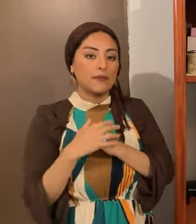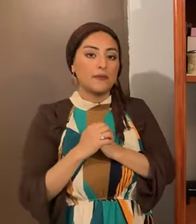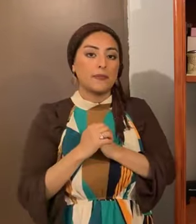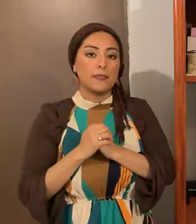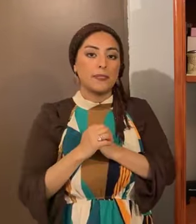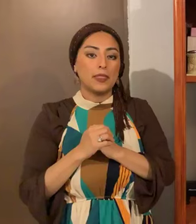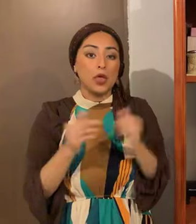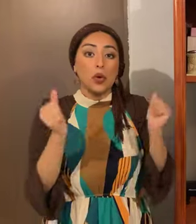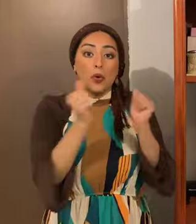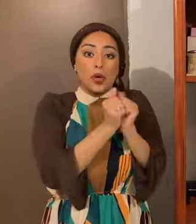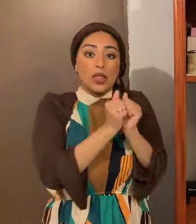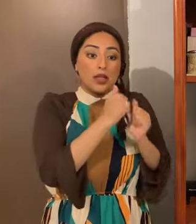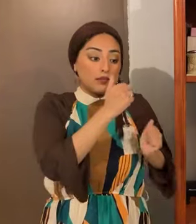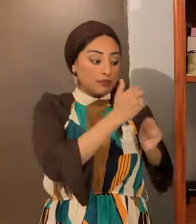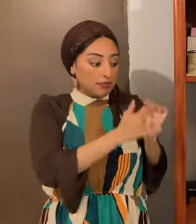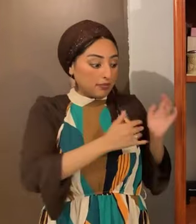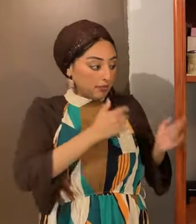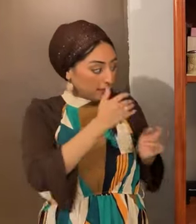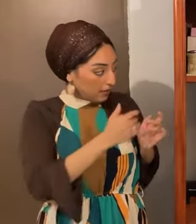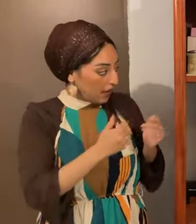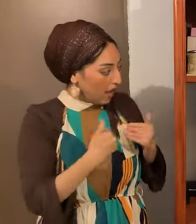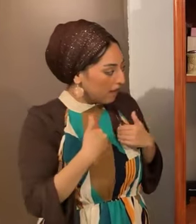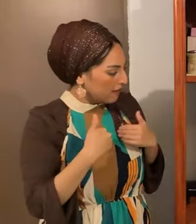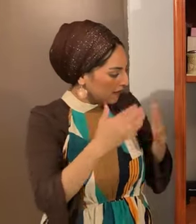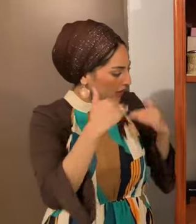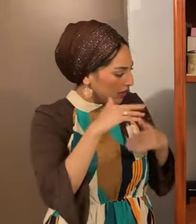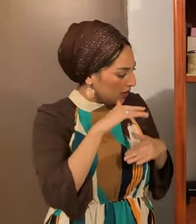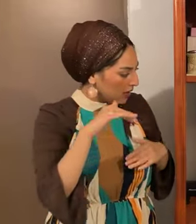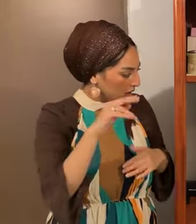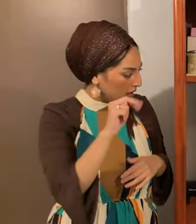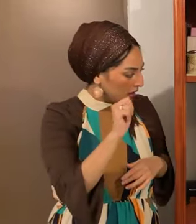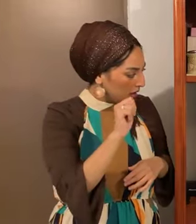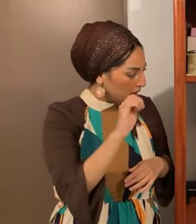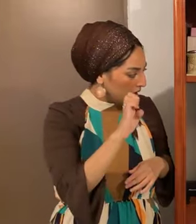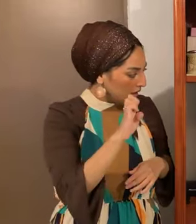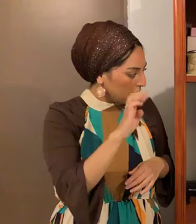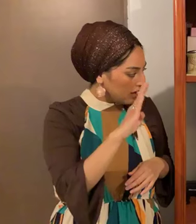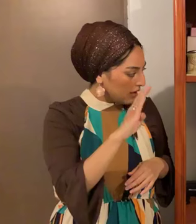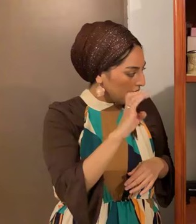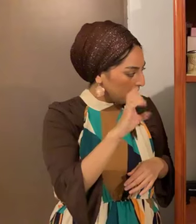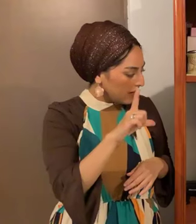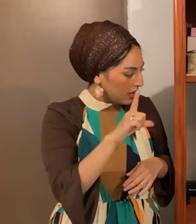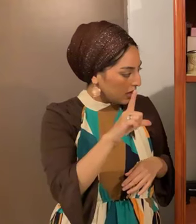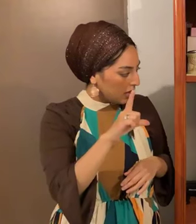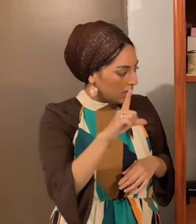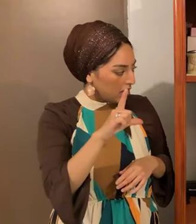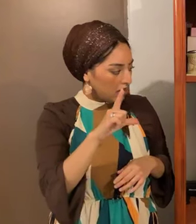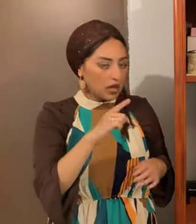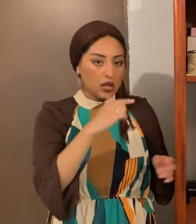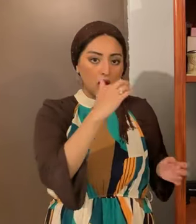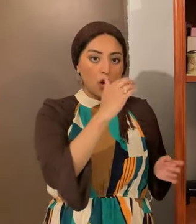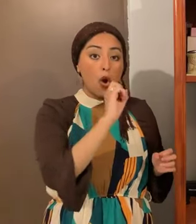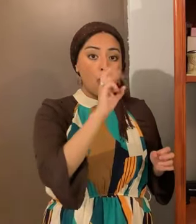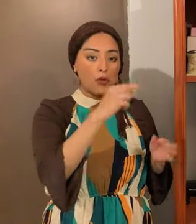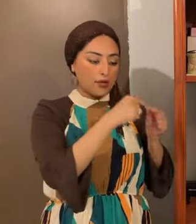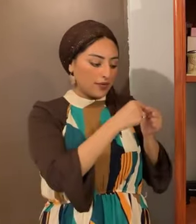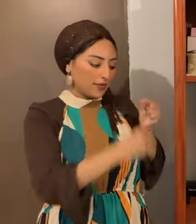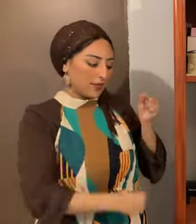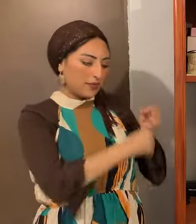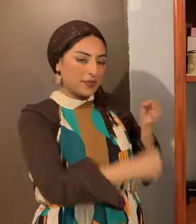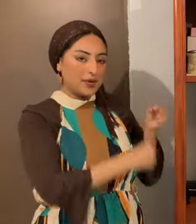junto con el quinor o la lira, estaba Nebel, el arpa, ¿sí? Un arpa